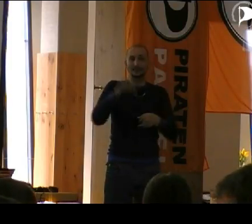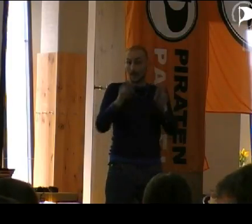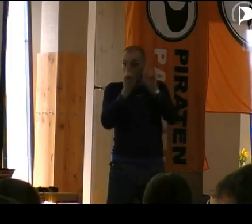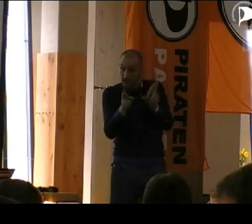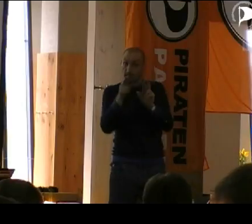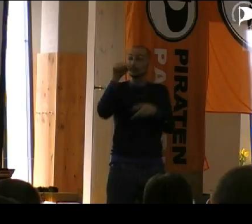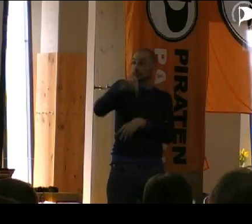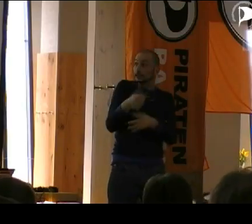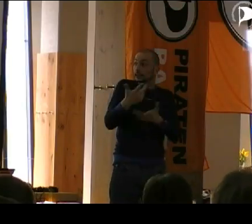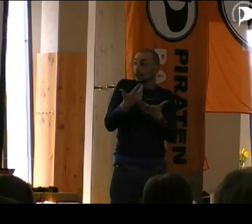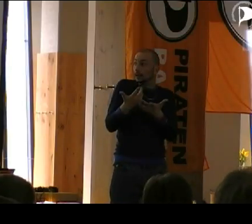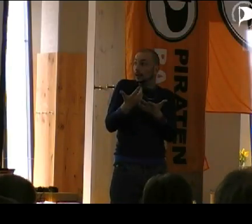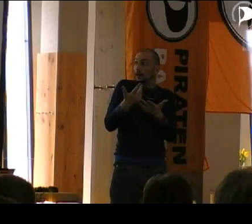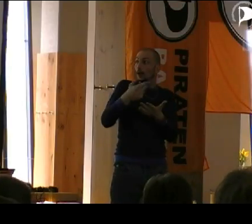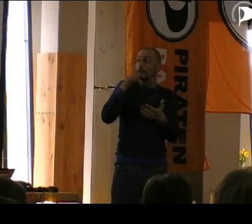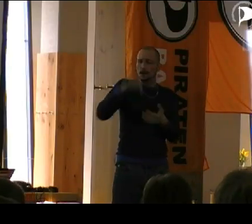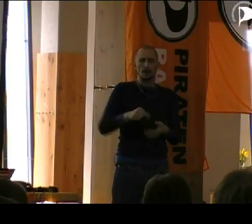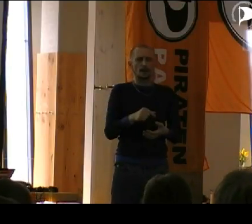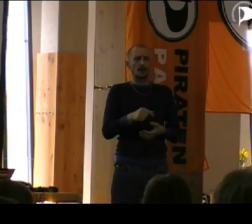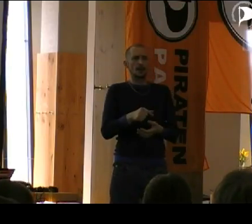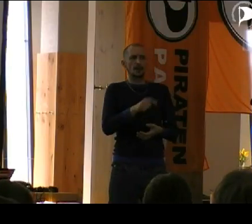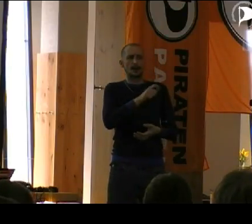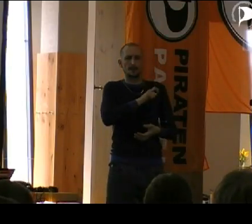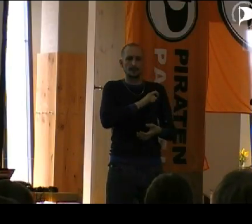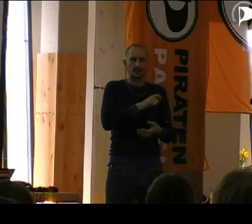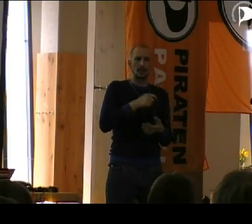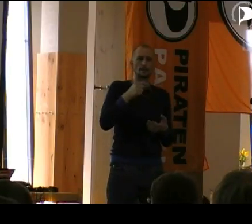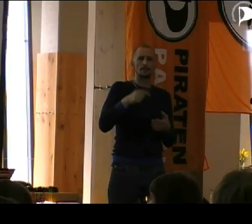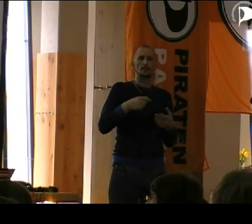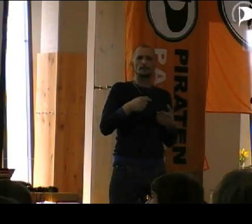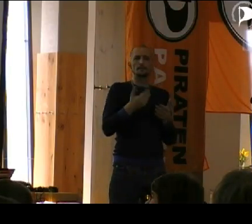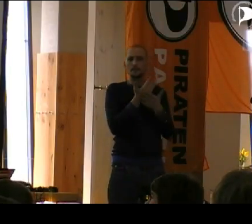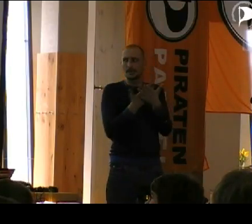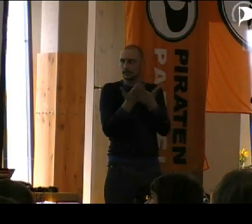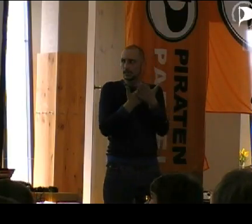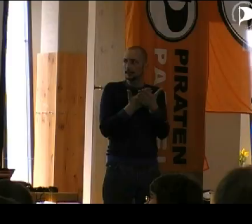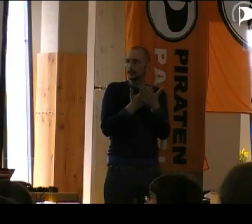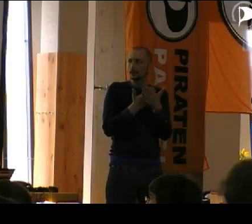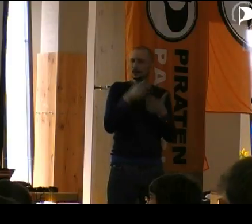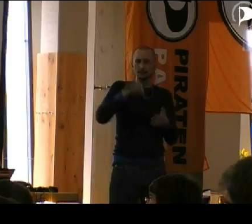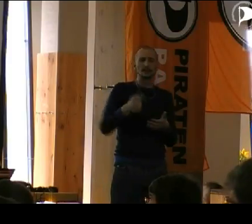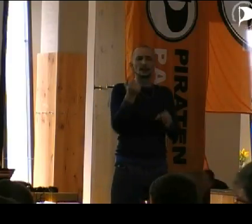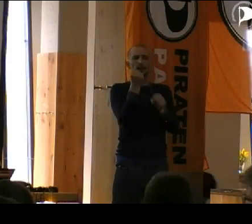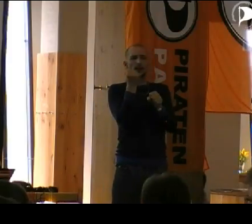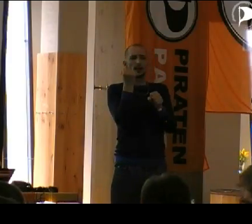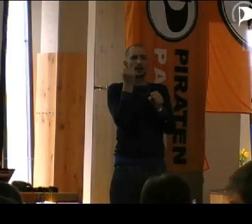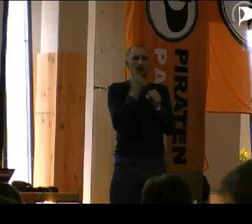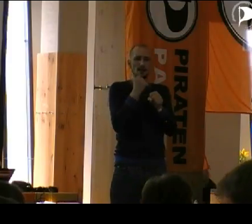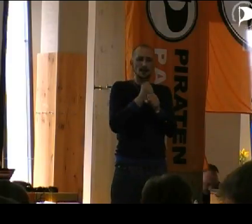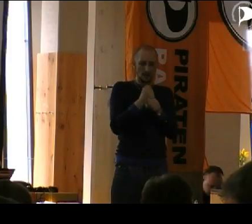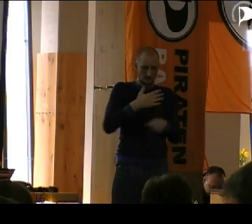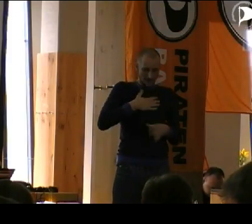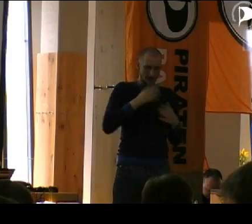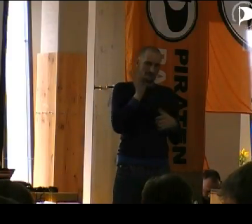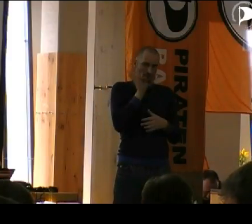versucht untergegangen und jetzt zum team bilden das hat auch stattgefunden allerdings bei mir daheim weil die leute dich auf der hütte wollten